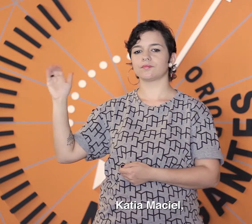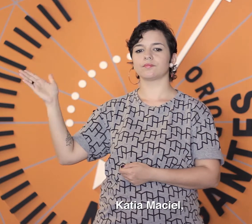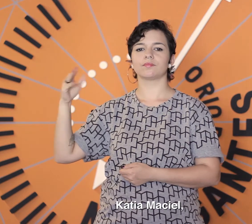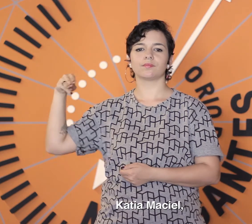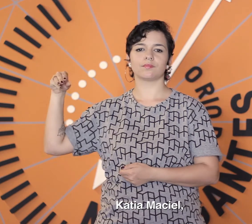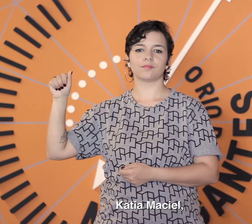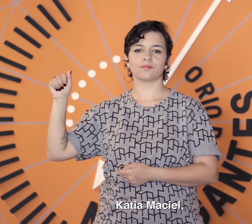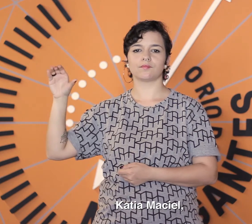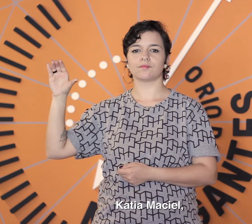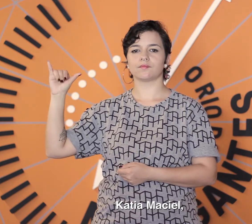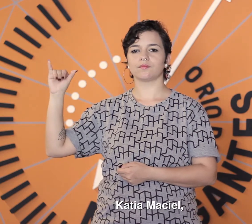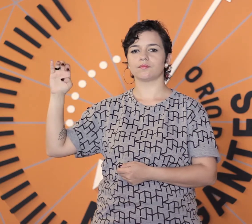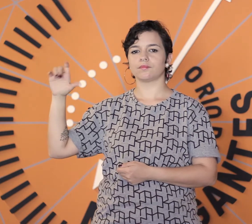Kátia Maciel,